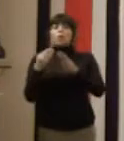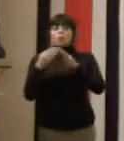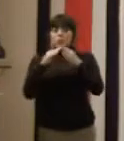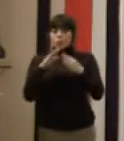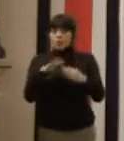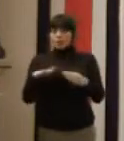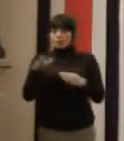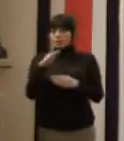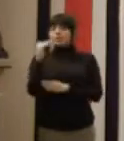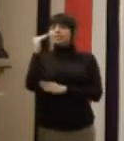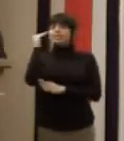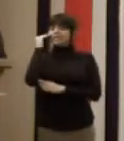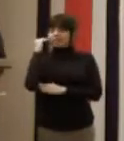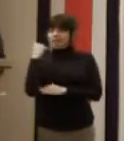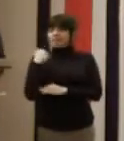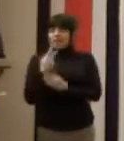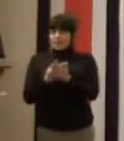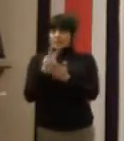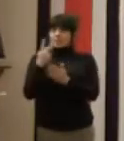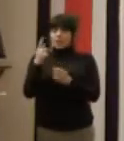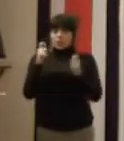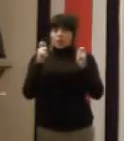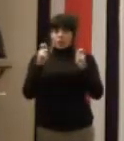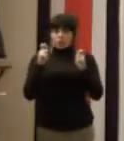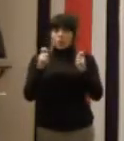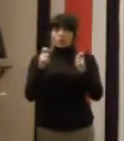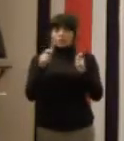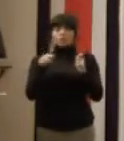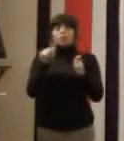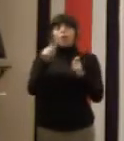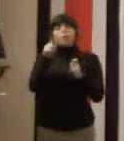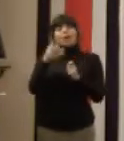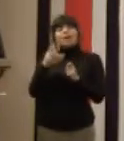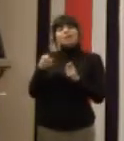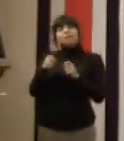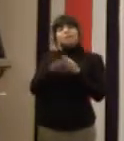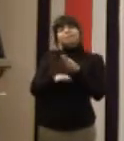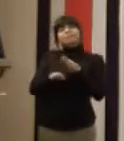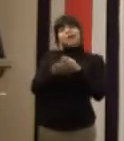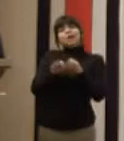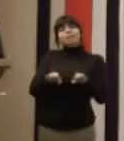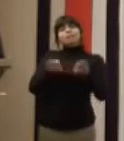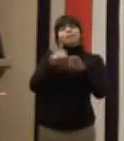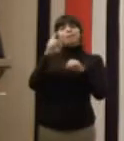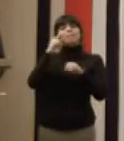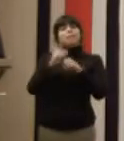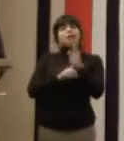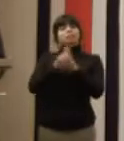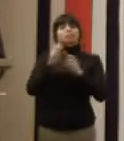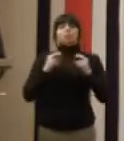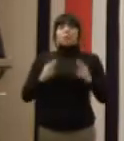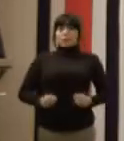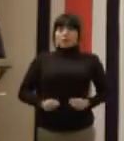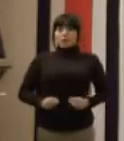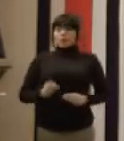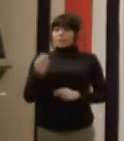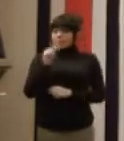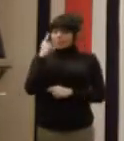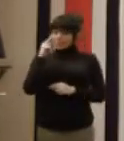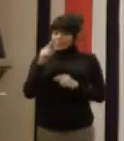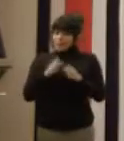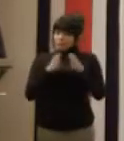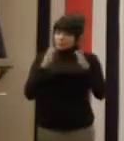pueblo que sabe el valor de la educación como un instrumento fundamental para el progreso humano. También para el